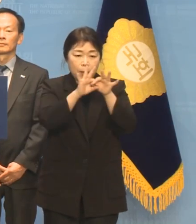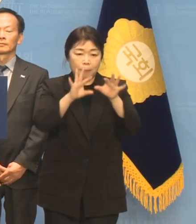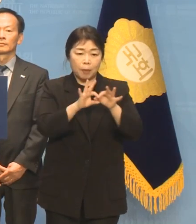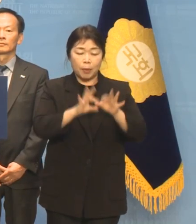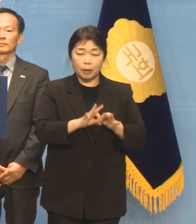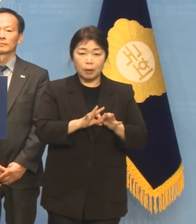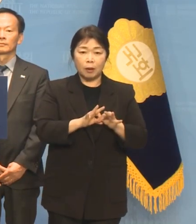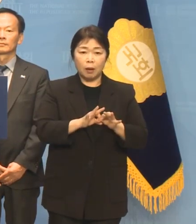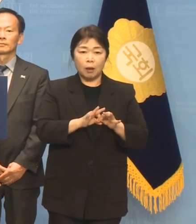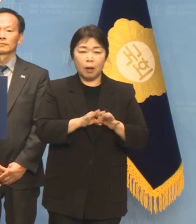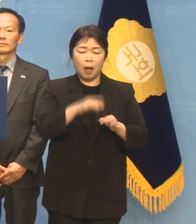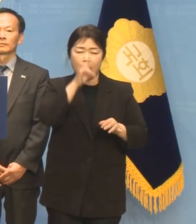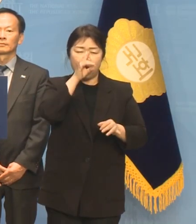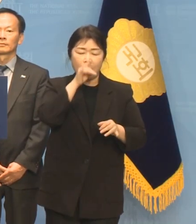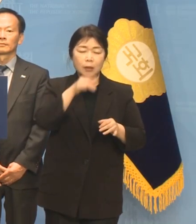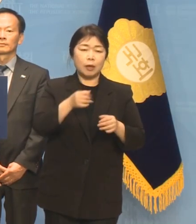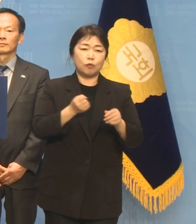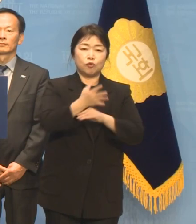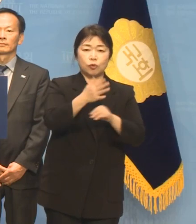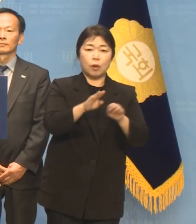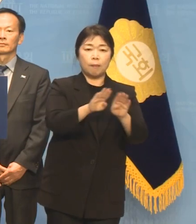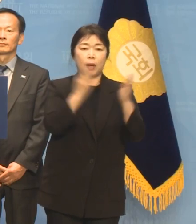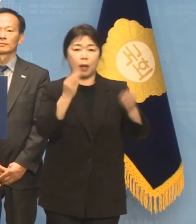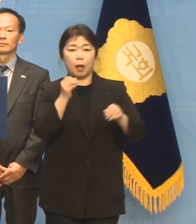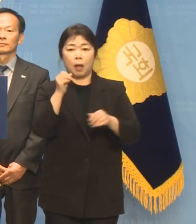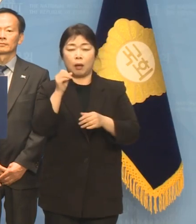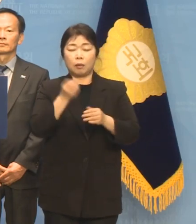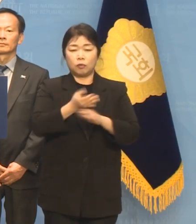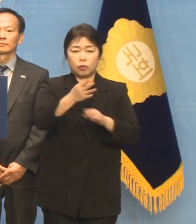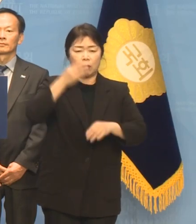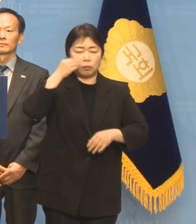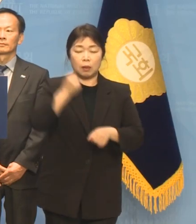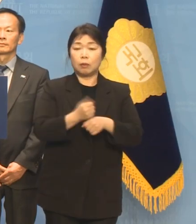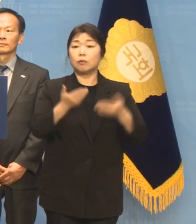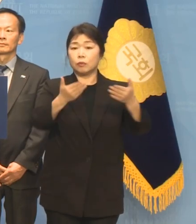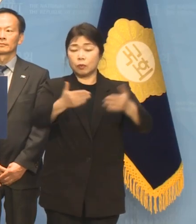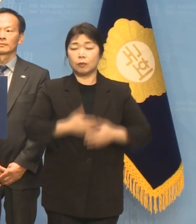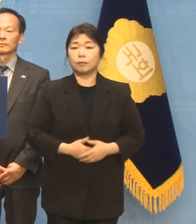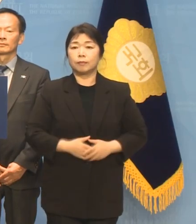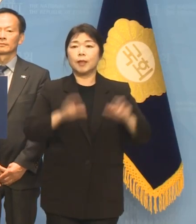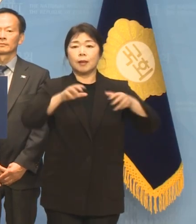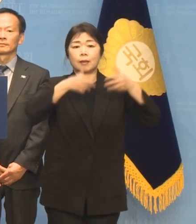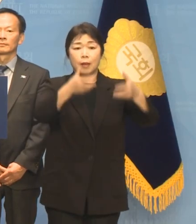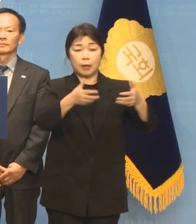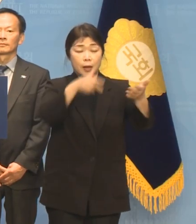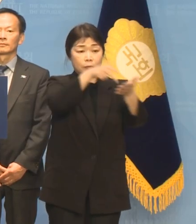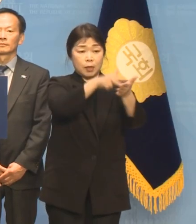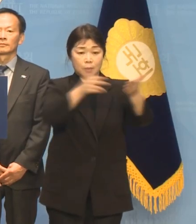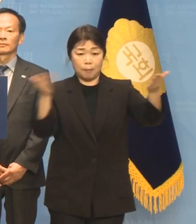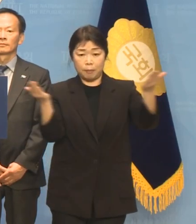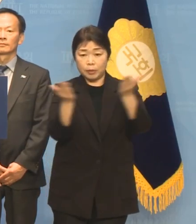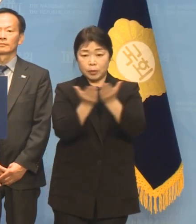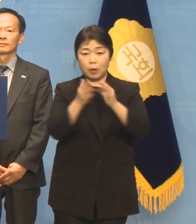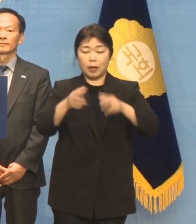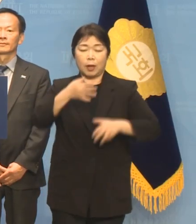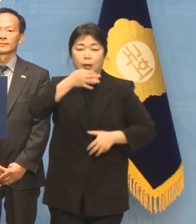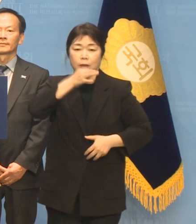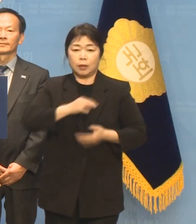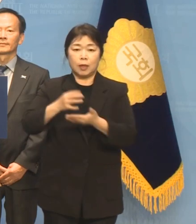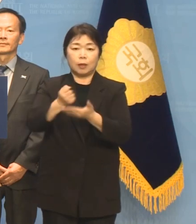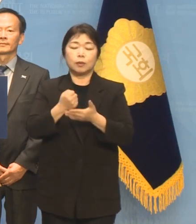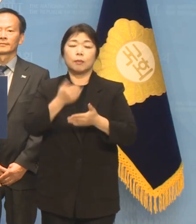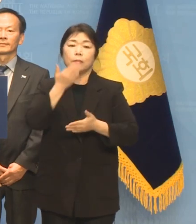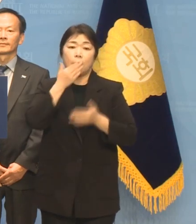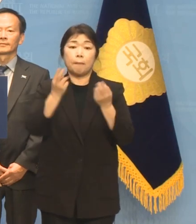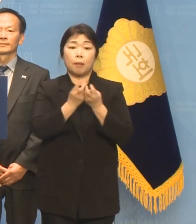막히고 있는 수출길을 뚫고 궁극적으로는 전 세계의 담론과 발을 맞추어 국익을 챙길 수 있는